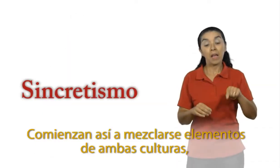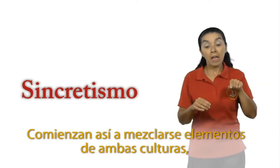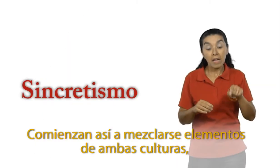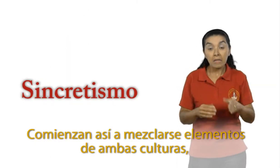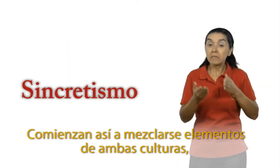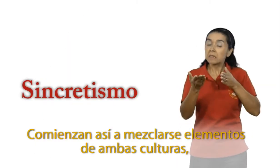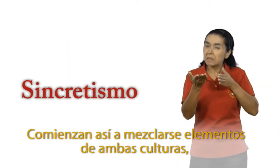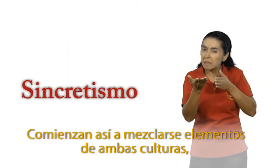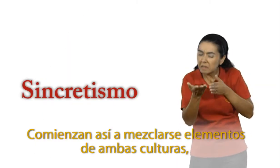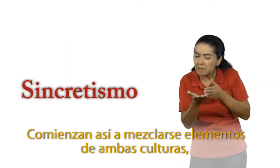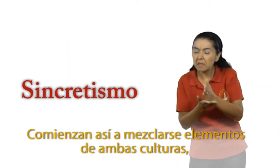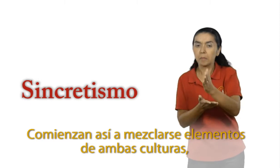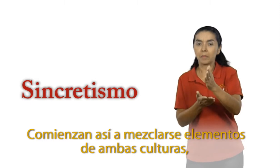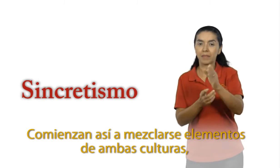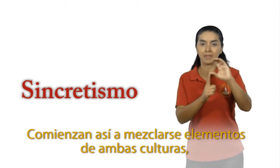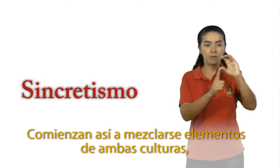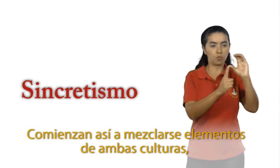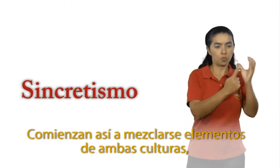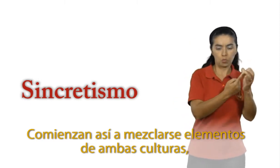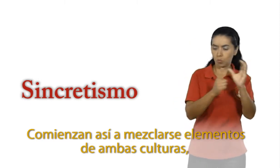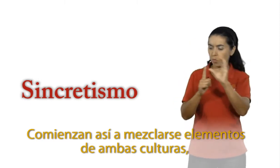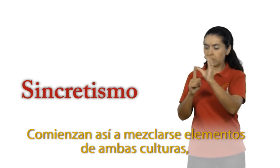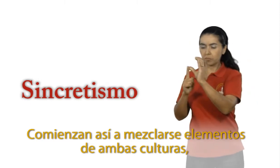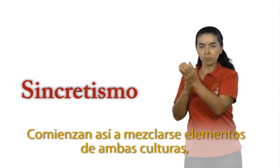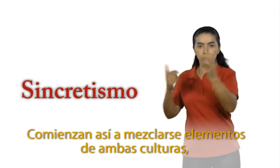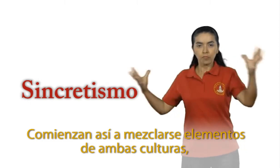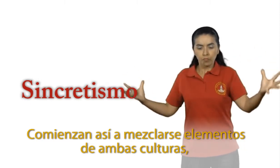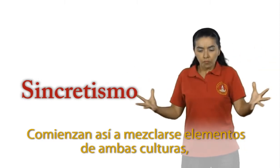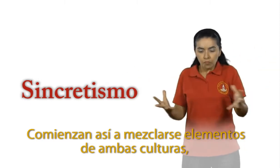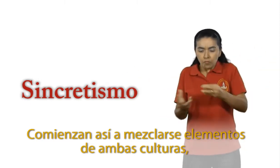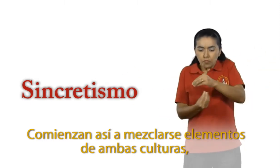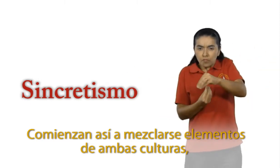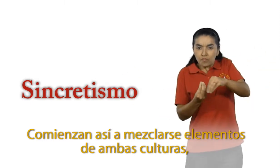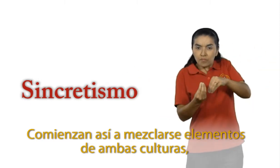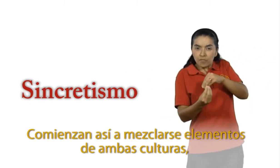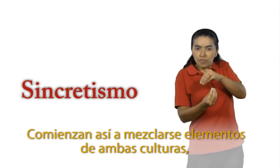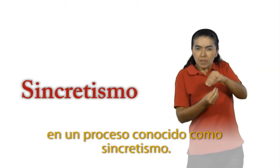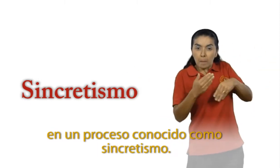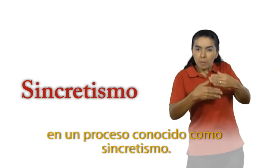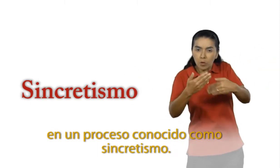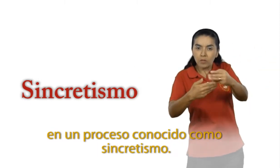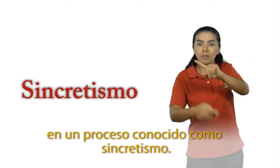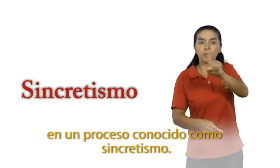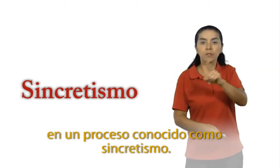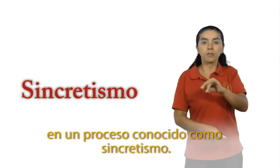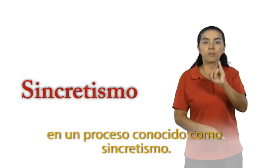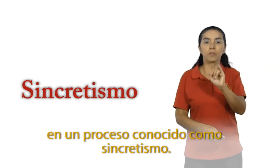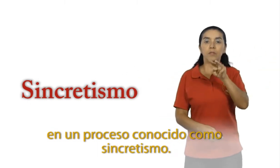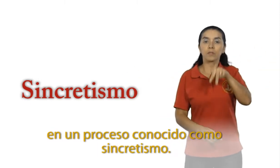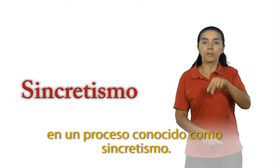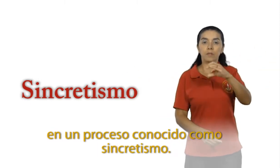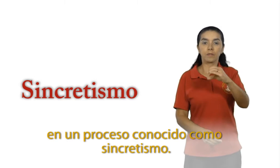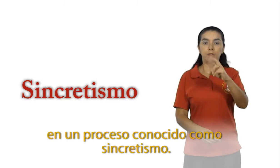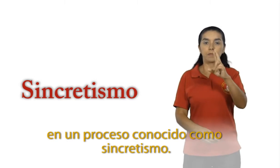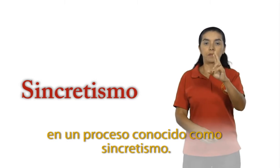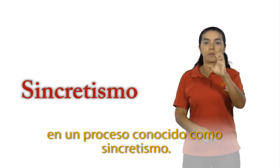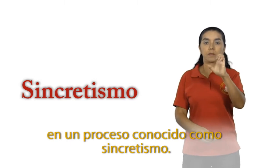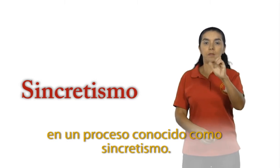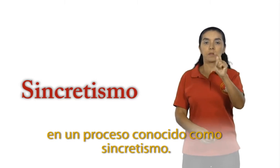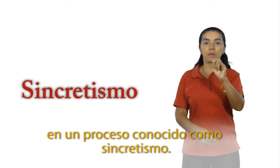Comienzan así a mezclarse elementos de ambas culturas, en un proceso conocido como sincretismo.